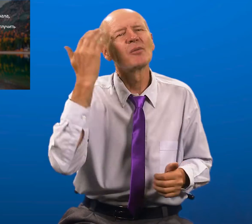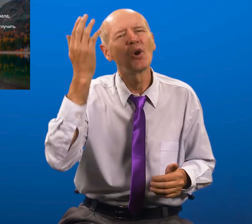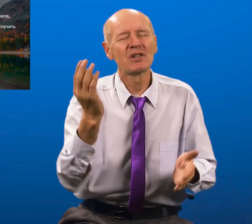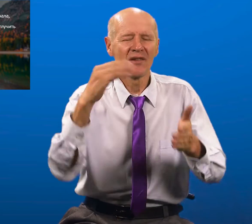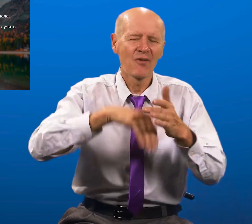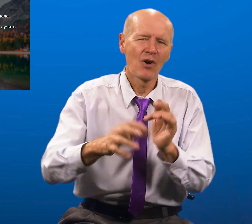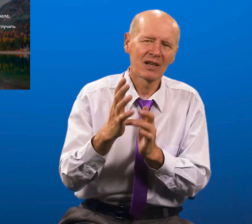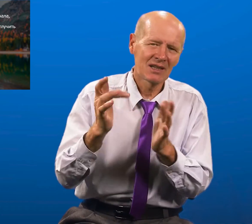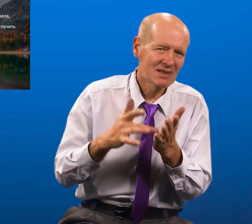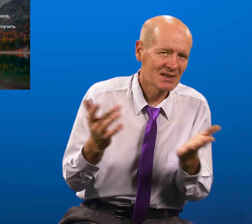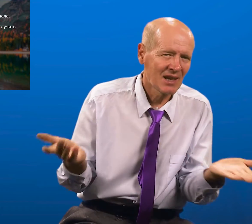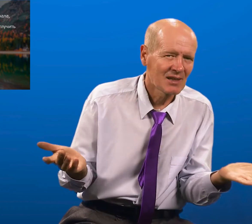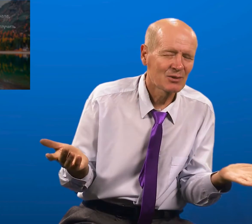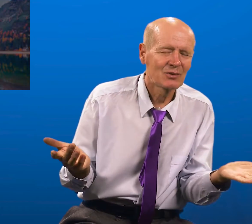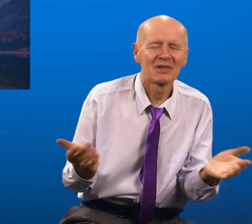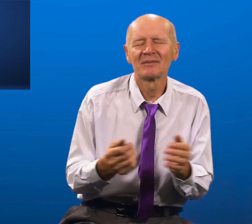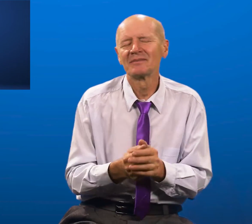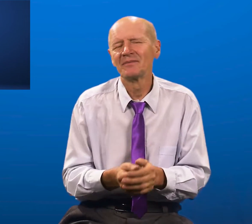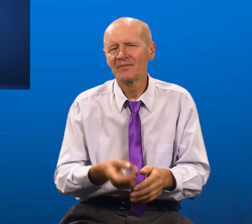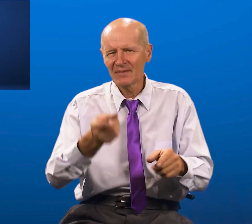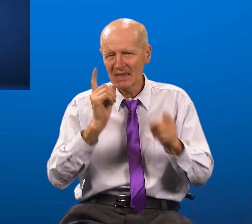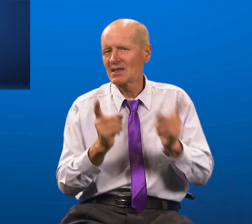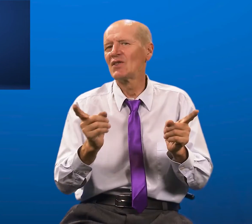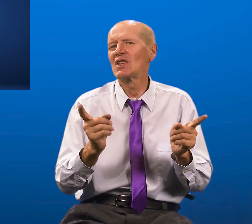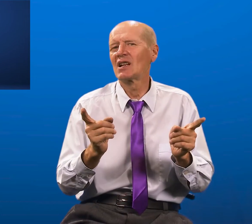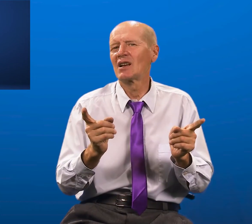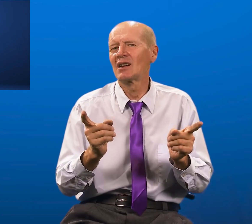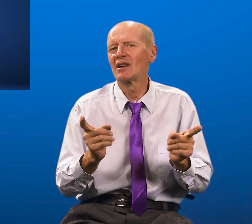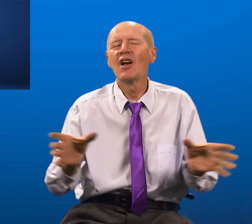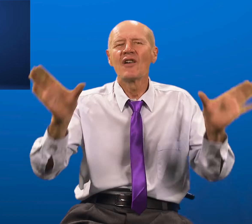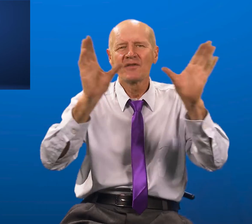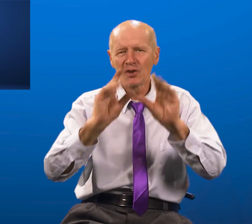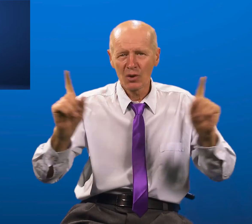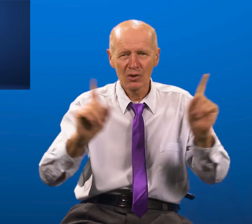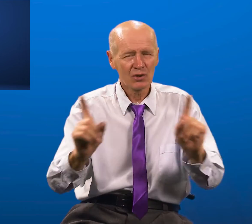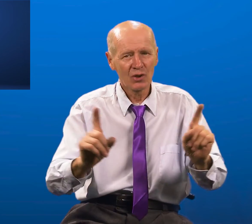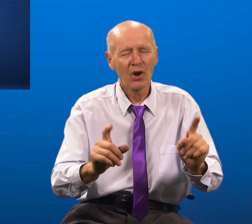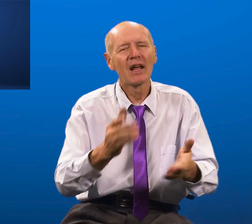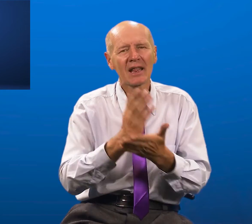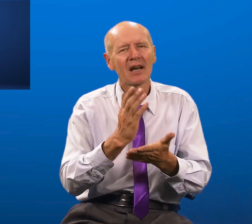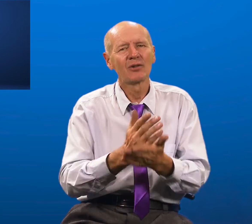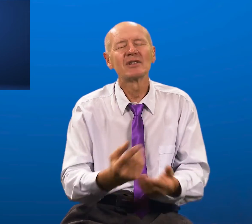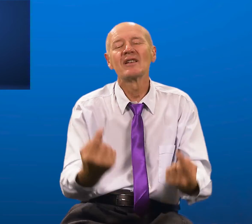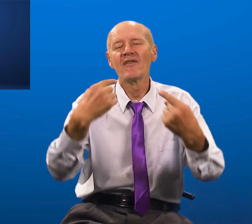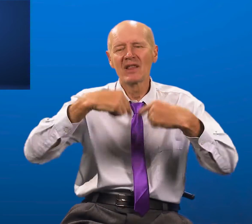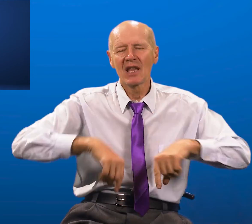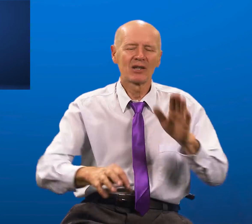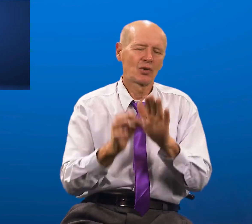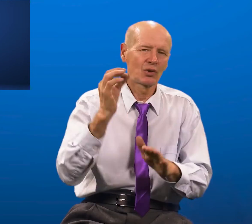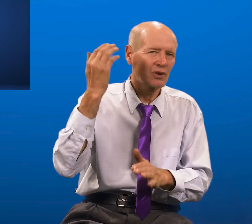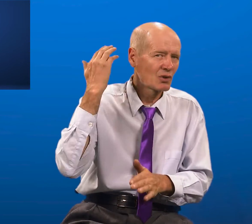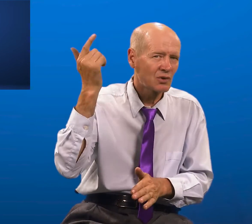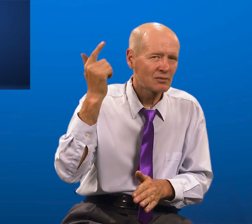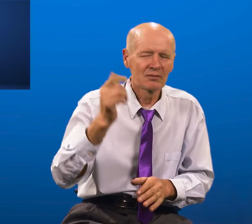Иисусе, Господе нашем». И действительно, все, что находится в нас от